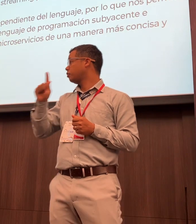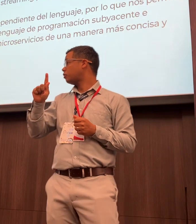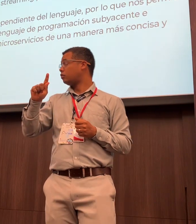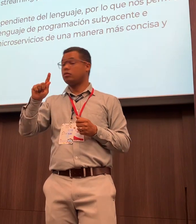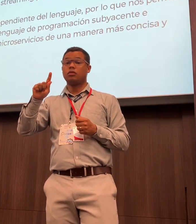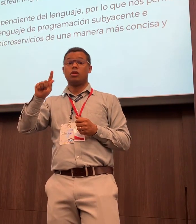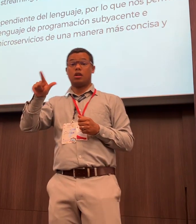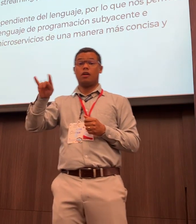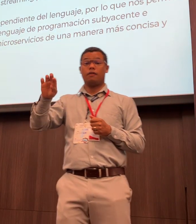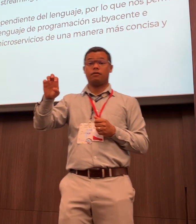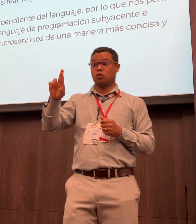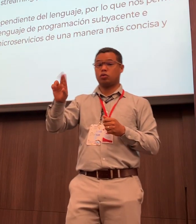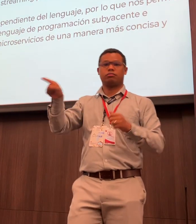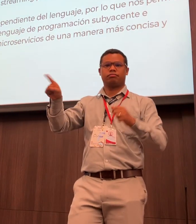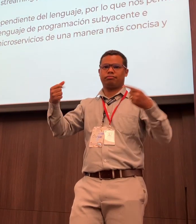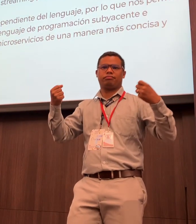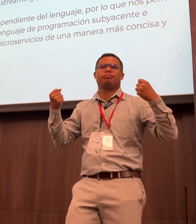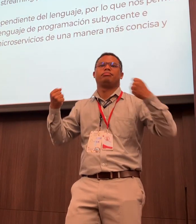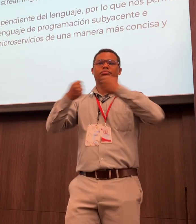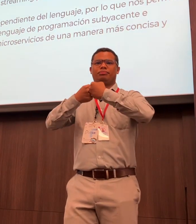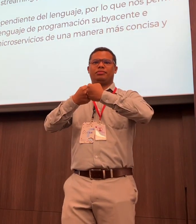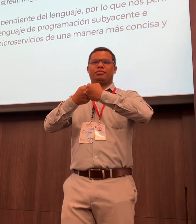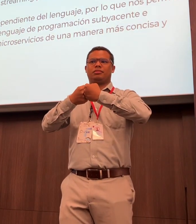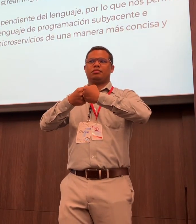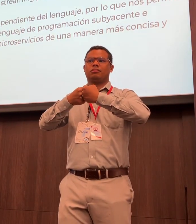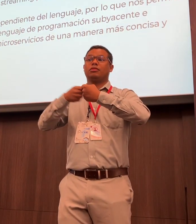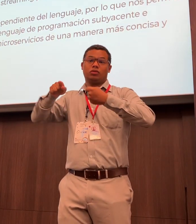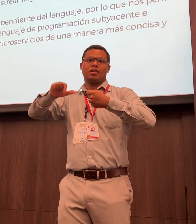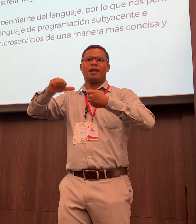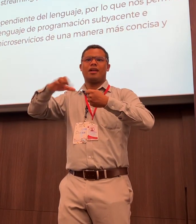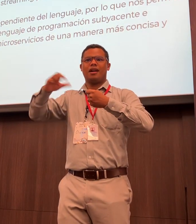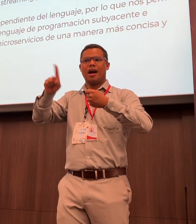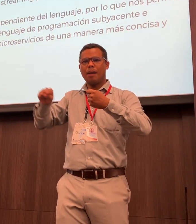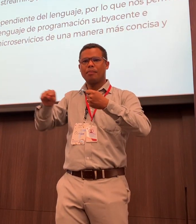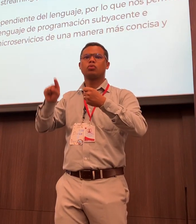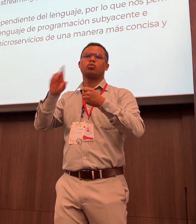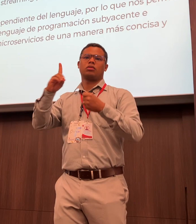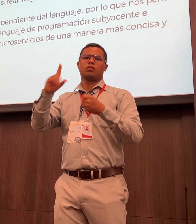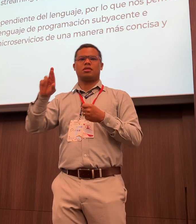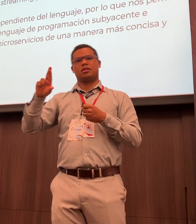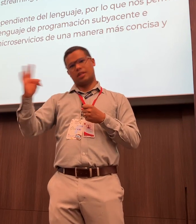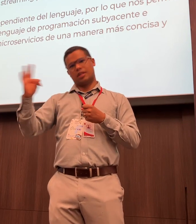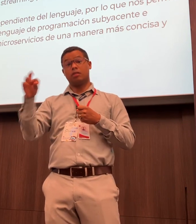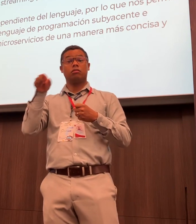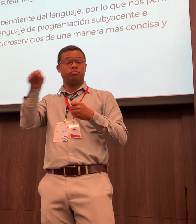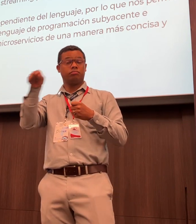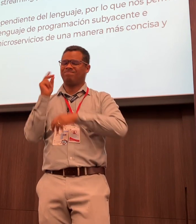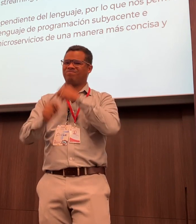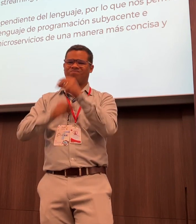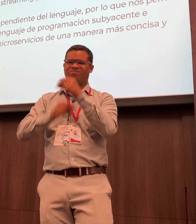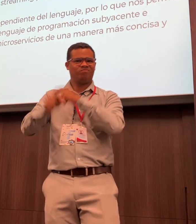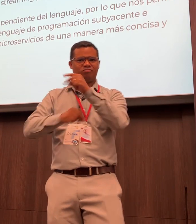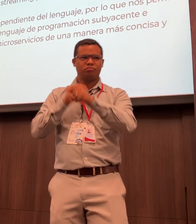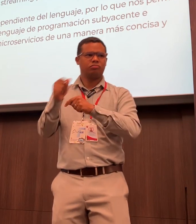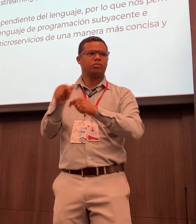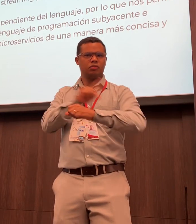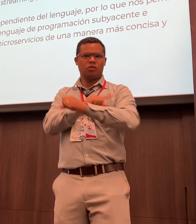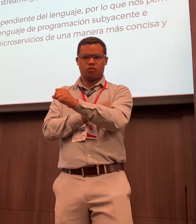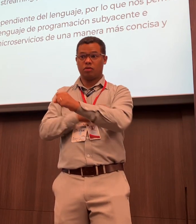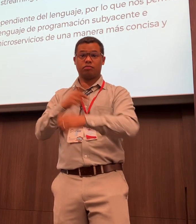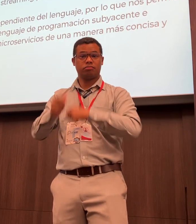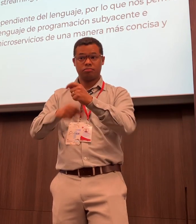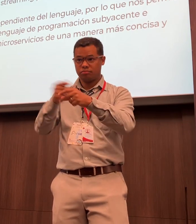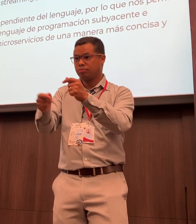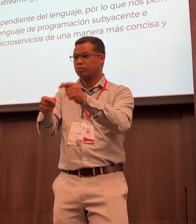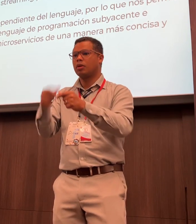muy buena combinación para hacer full stack apps en Dart, y vamos a tener un mejor rendimiento, principalmente por esto que les